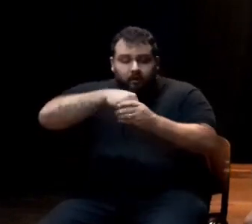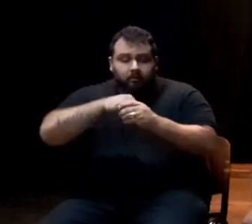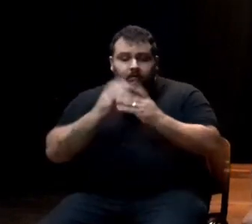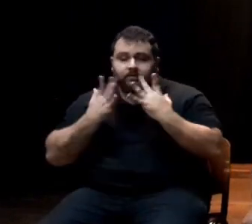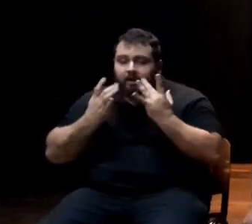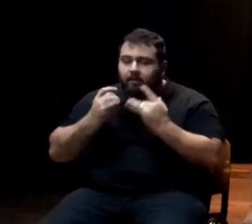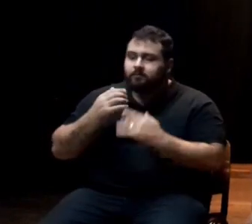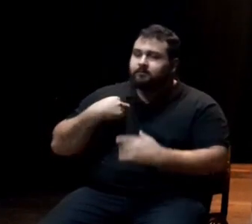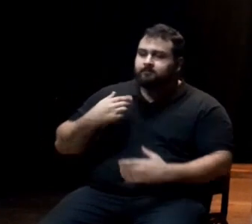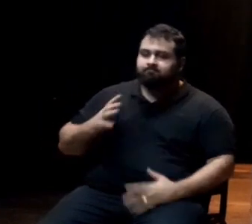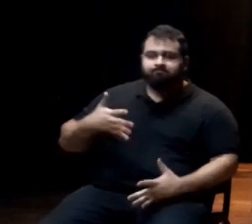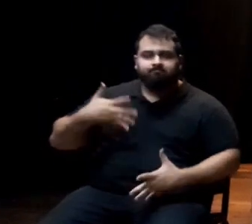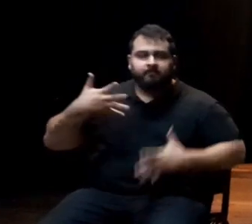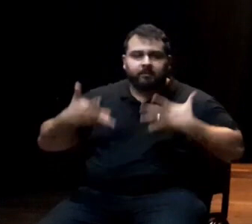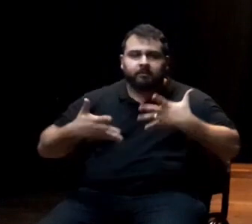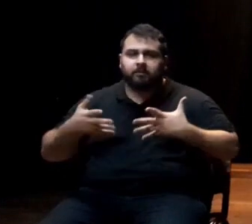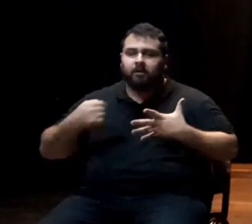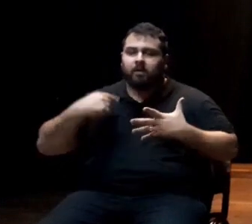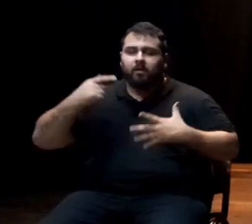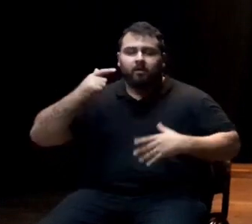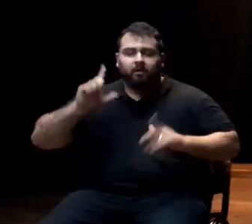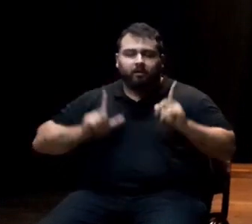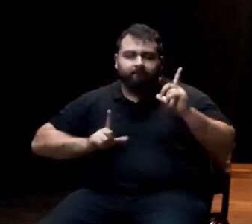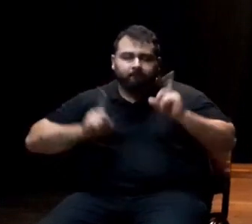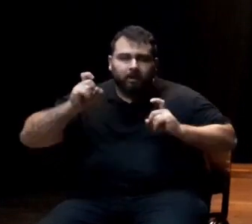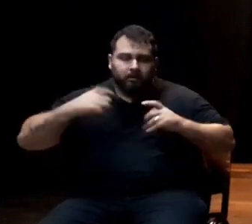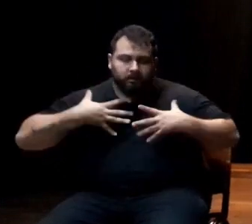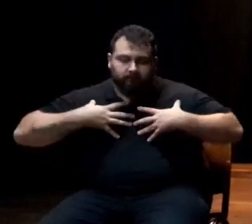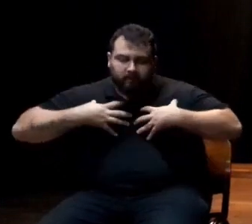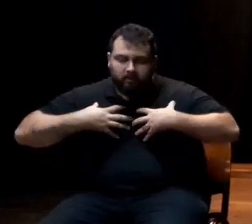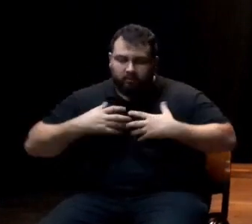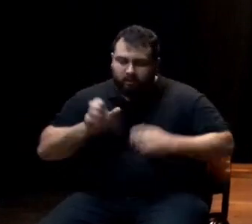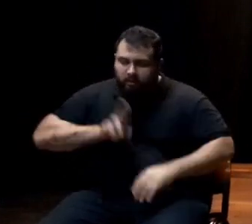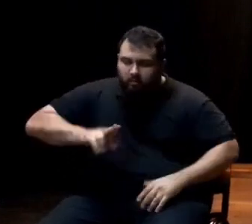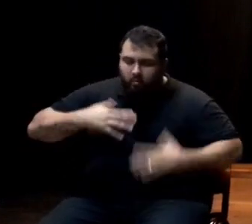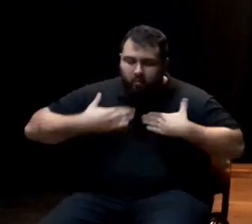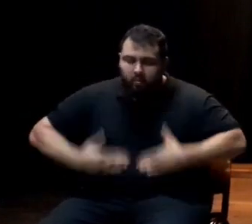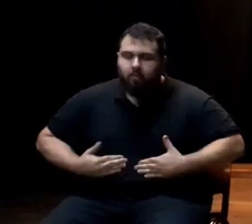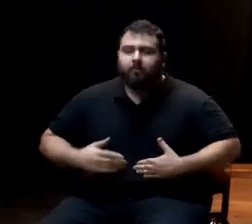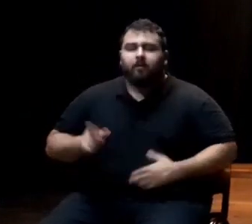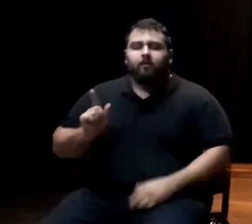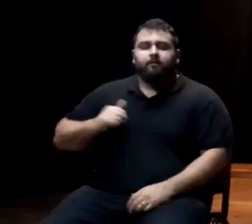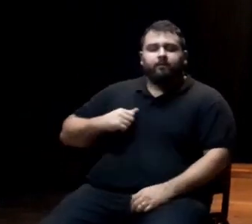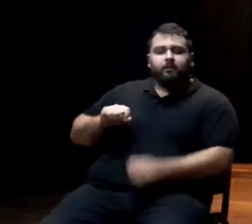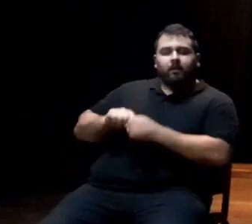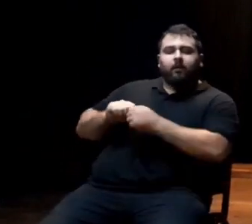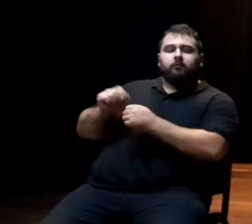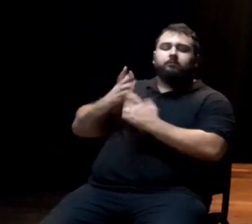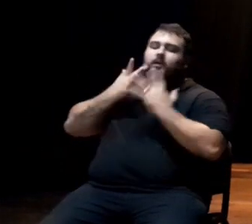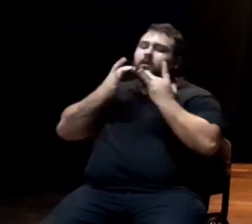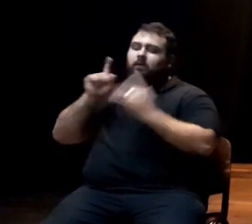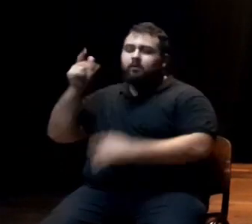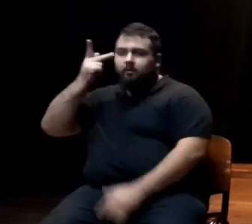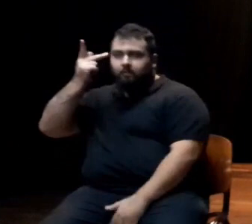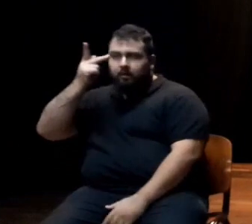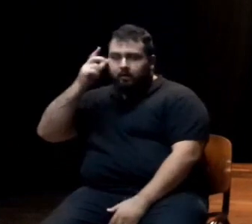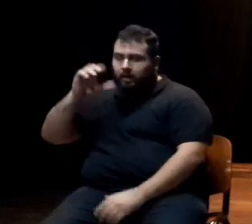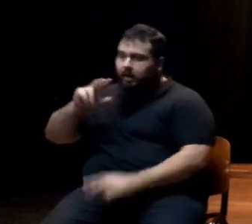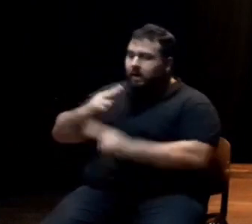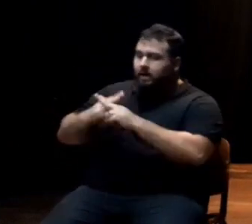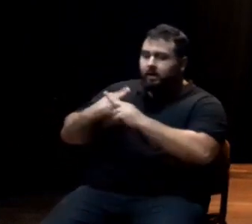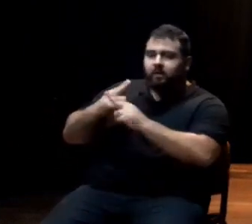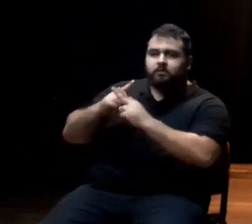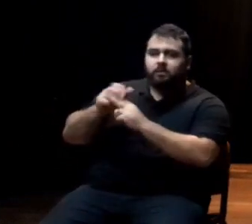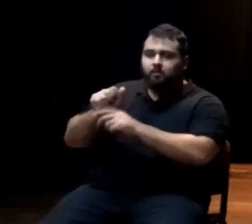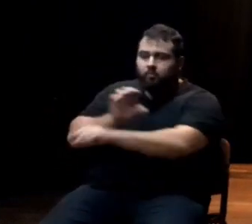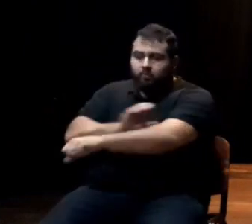gestual, a gente trabalha muito, assim. E uma vez eu fiz um espetáculo, um comentário, eu fiz um espetáculo em São Paulo, na Caixa Cultural, que é todo gestual, não